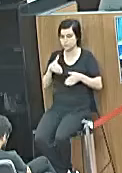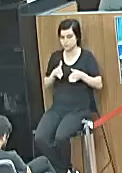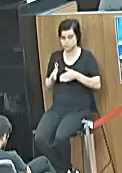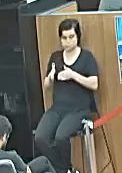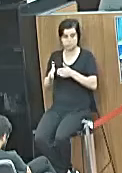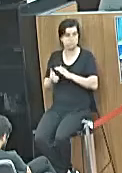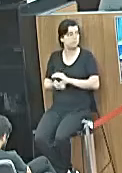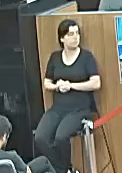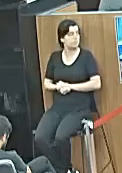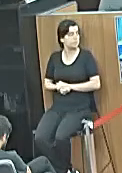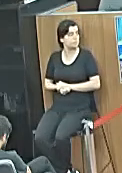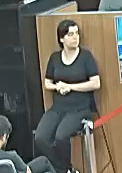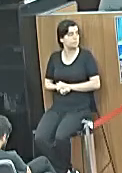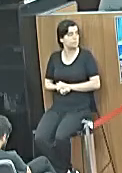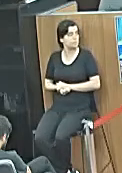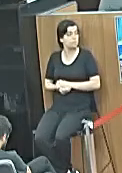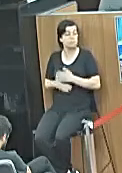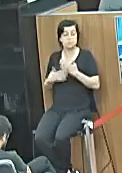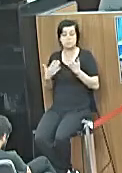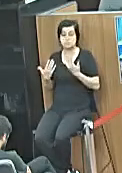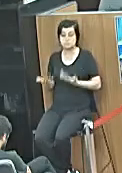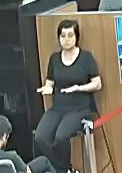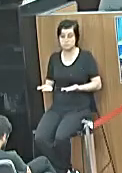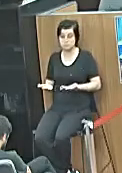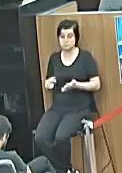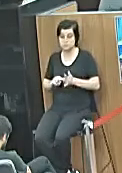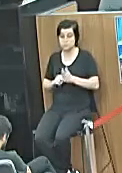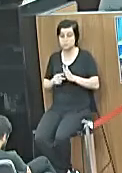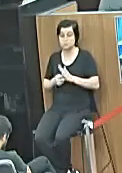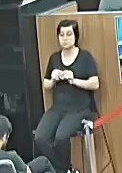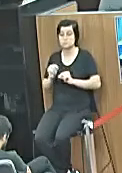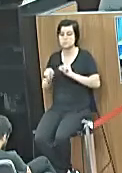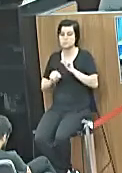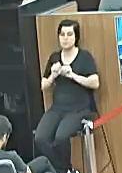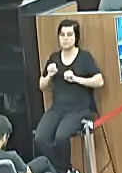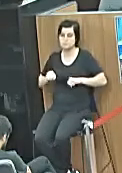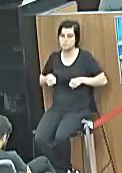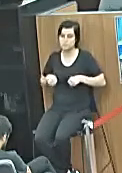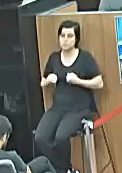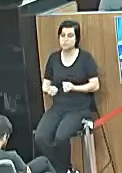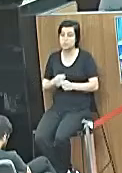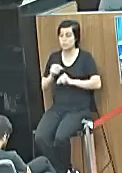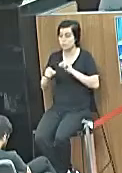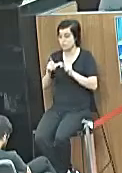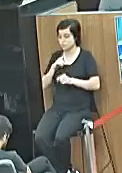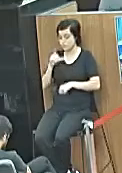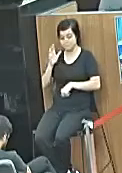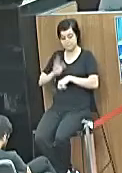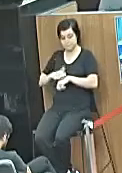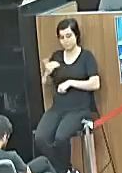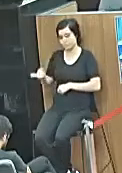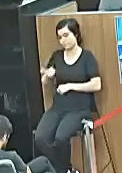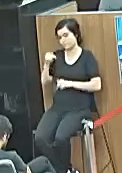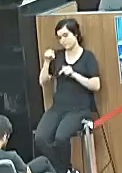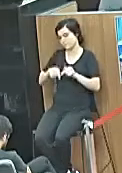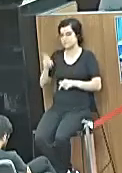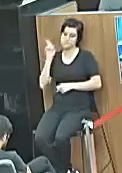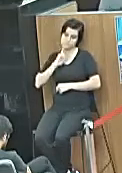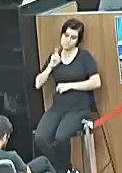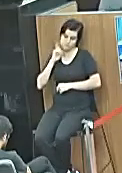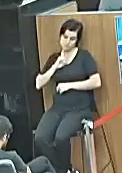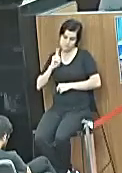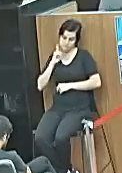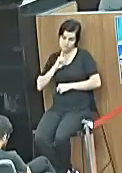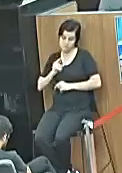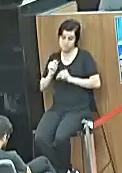mediária do tempo otoni ou seja é basicamente proteger o que nós temos de mais sagrado do estado que só